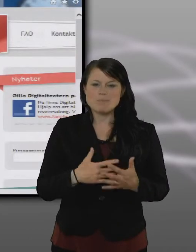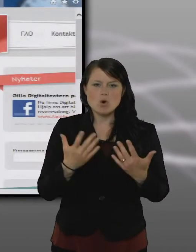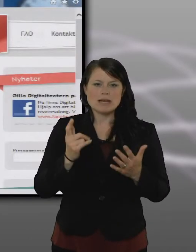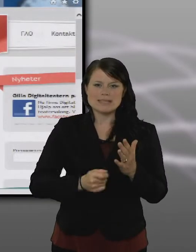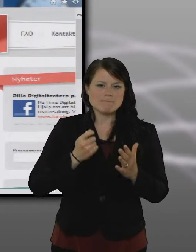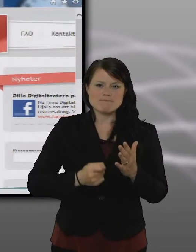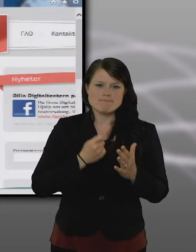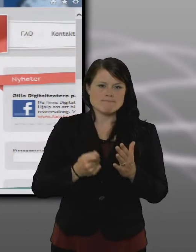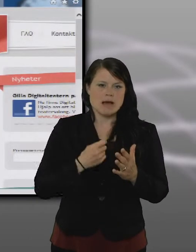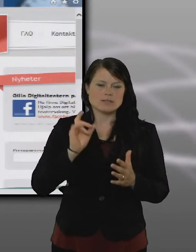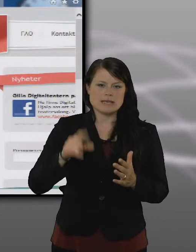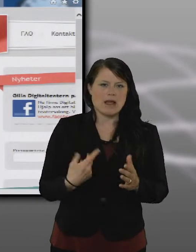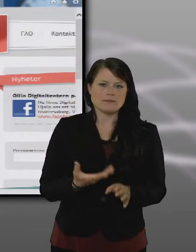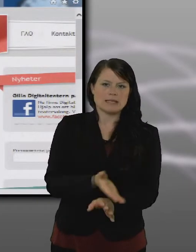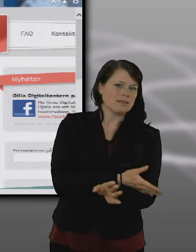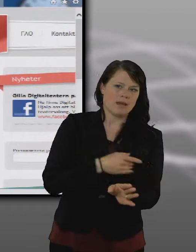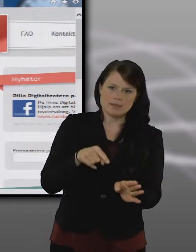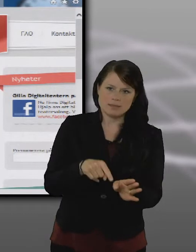jättemycket. Okej.